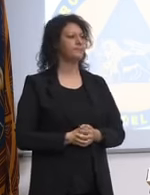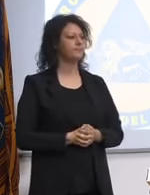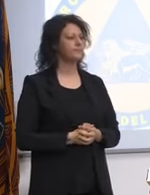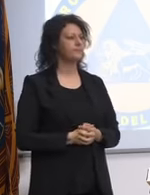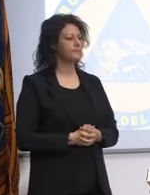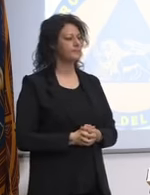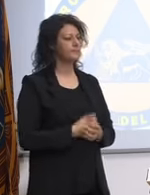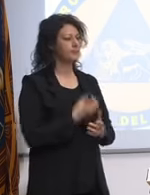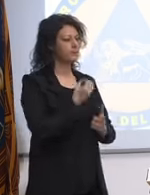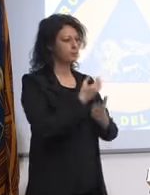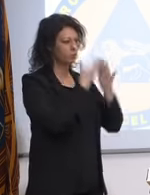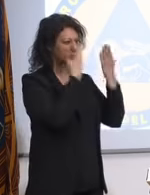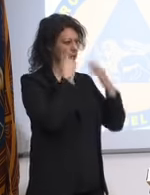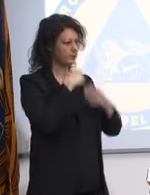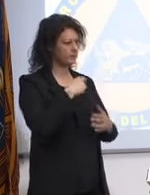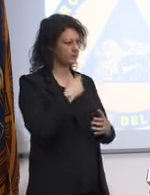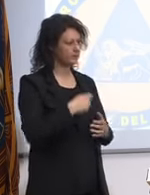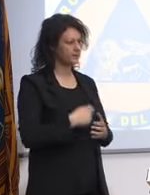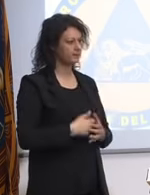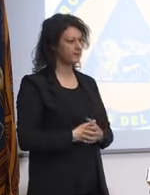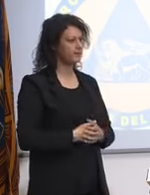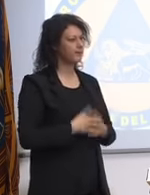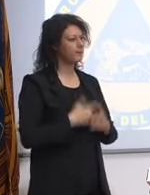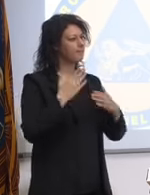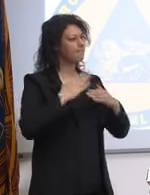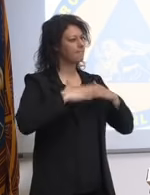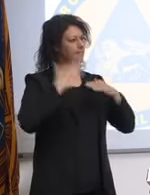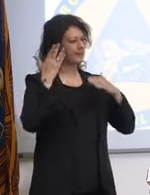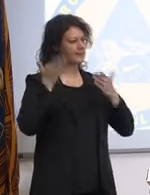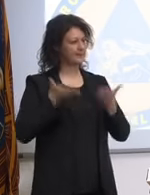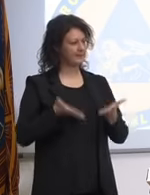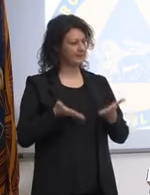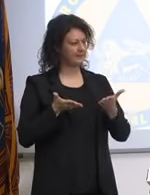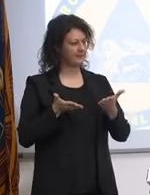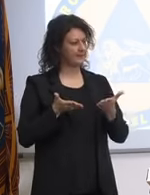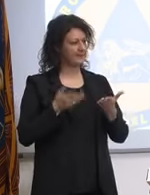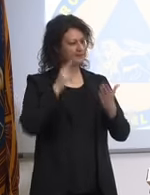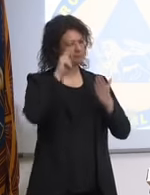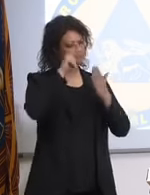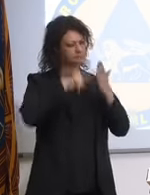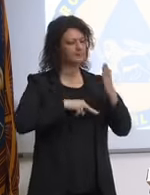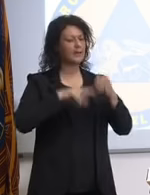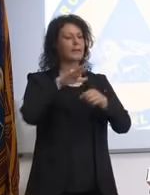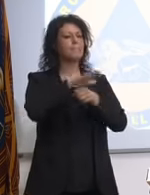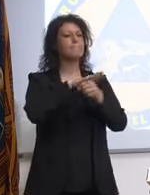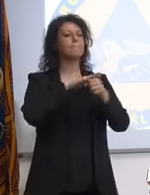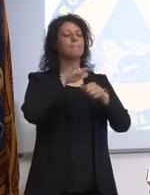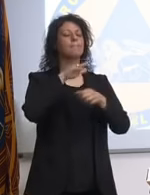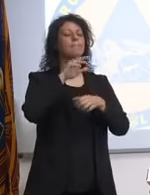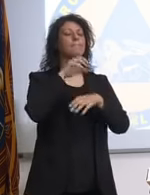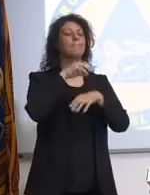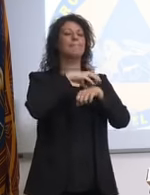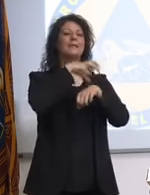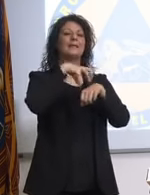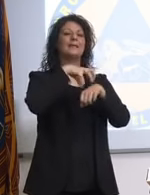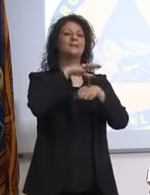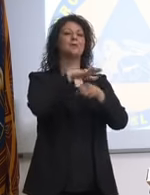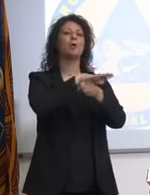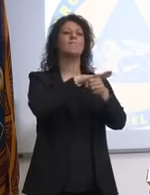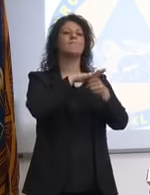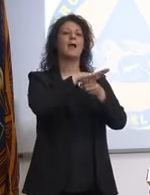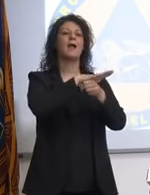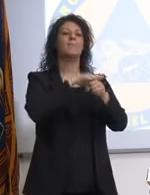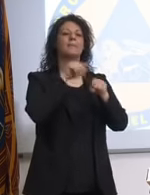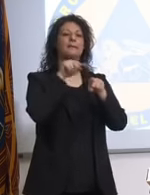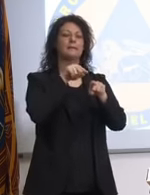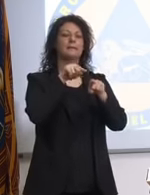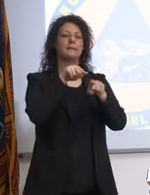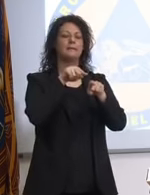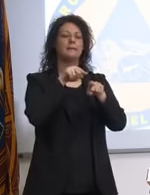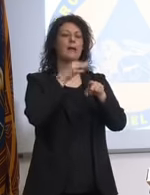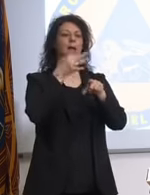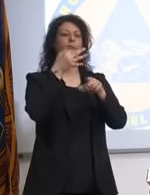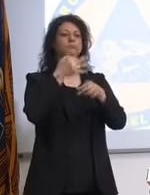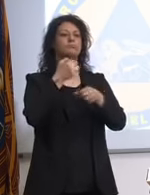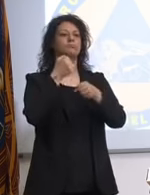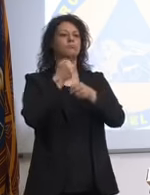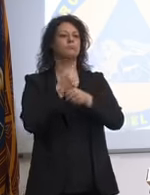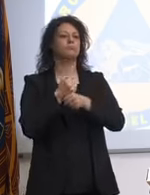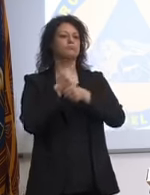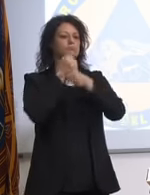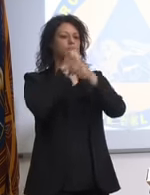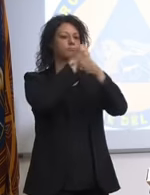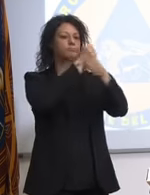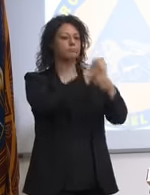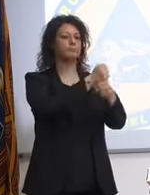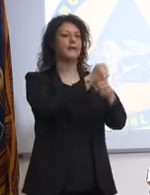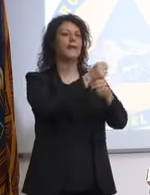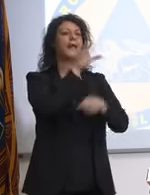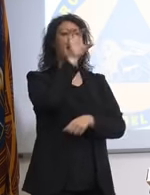Buongiorno. Stamattina si diceva che il ministro della famiglia delega le regioni a decidere a